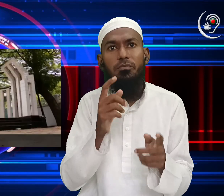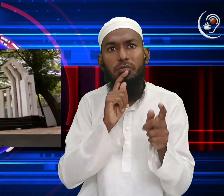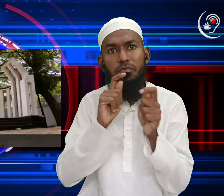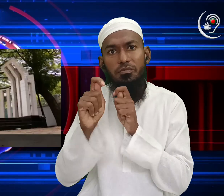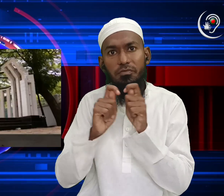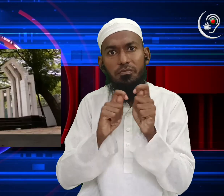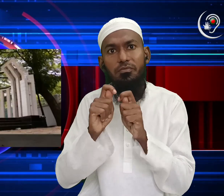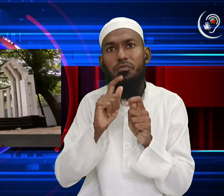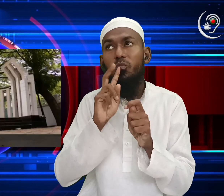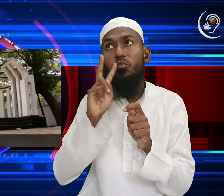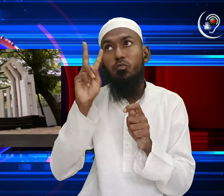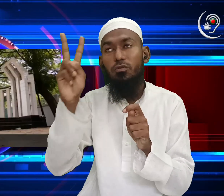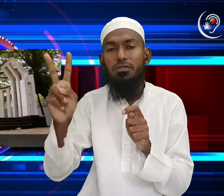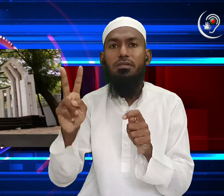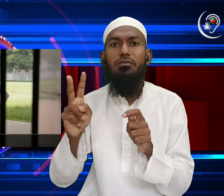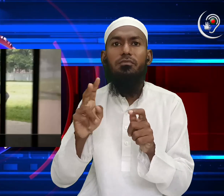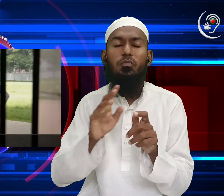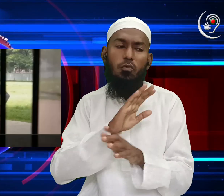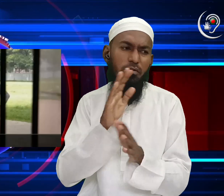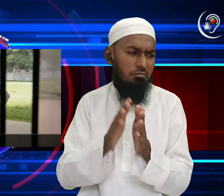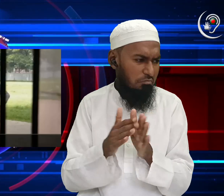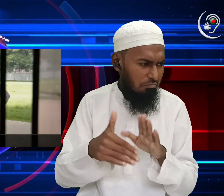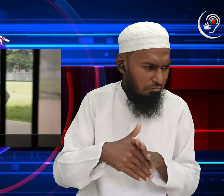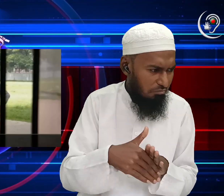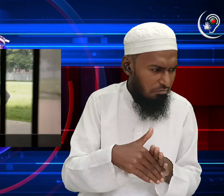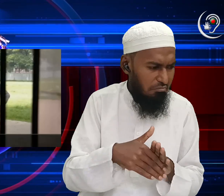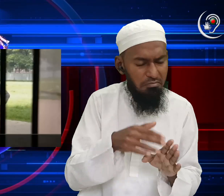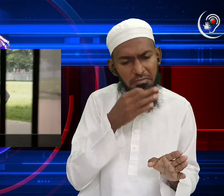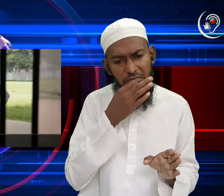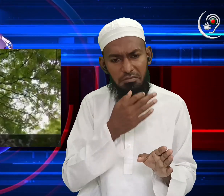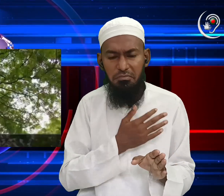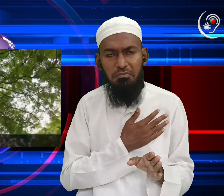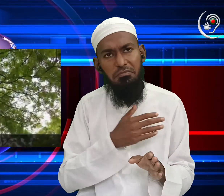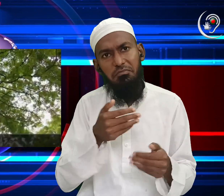পরে শিক্ষা মন্ত্রণালয়ের হস্তক্ষেপে নিষ্পত্তি হয় বিষয়টি।